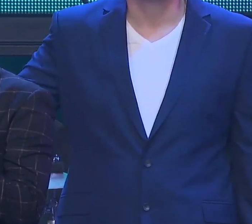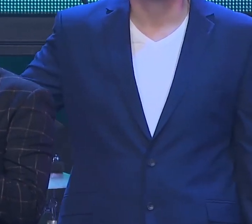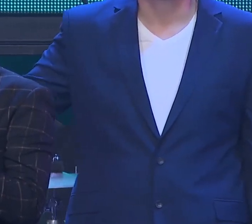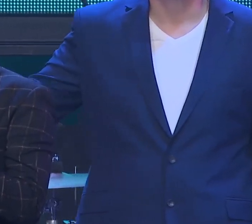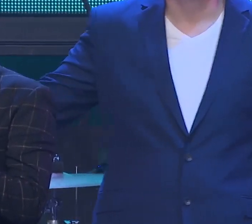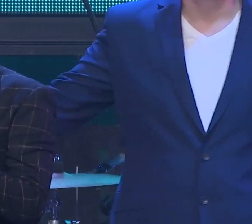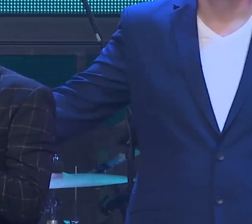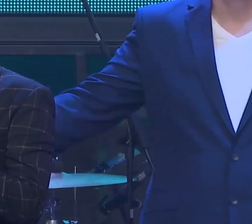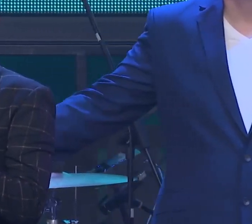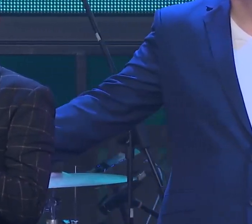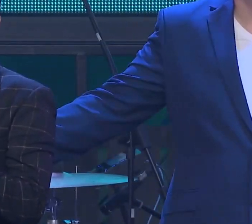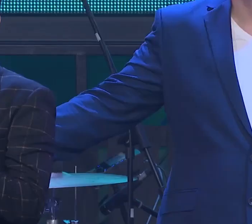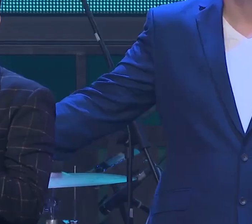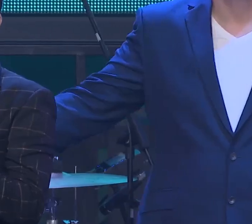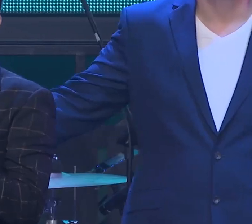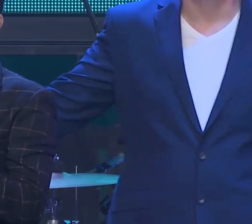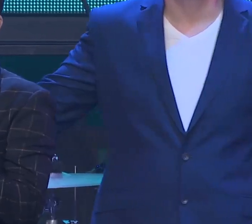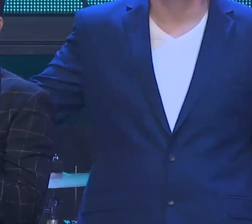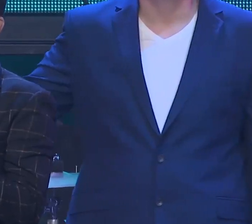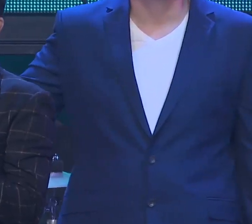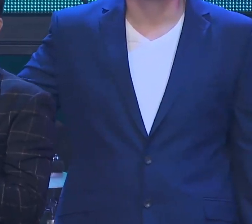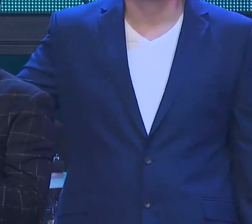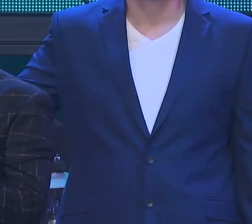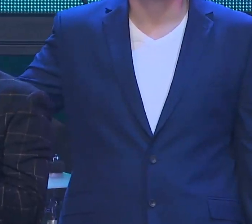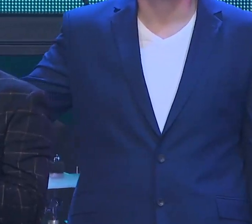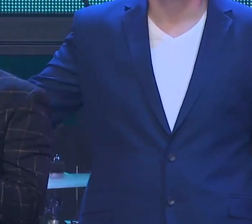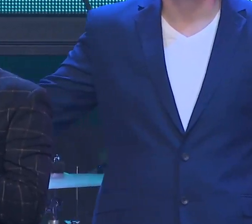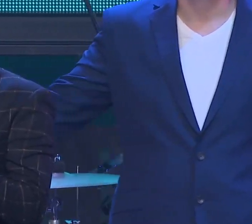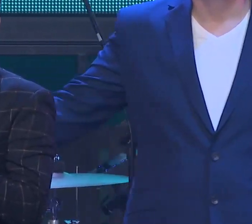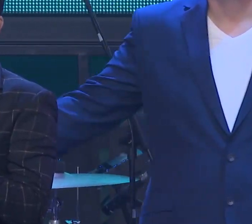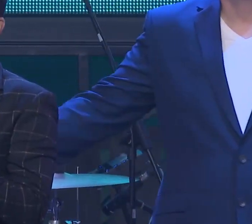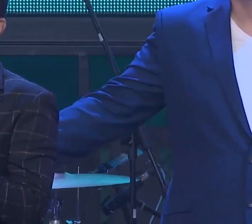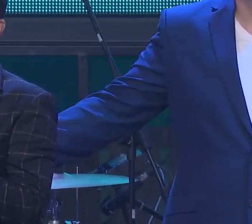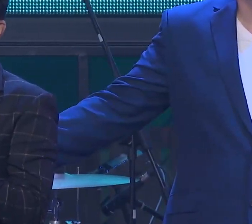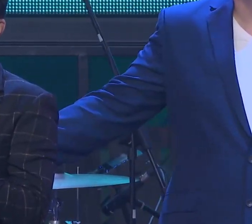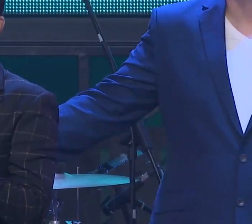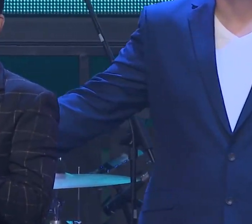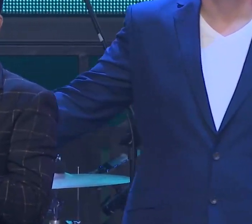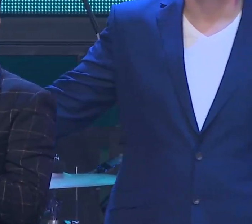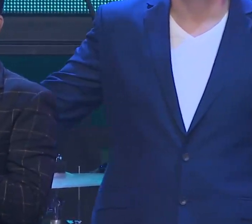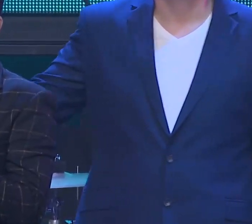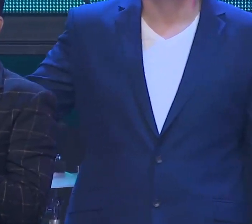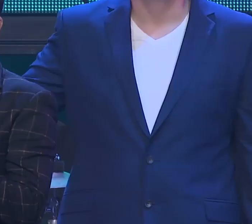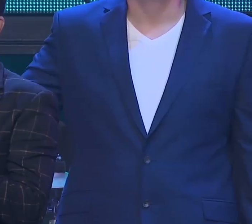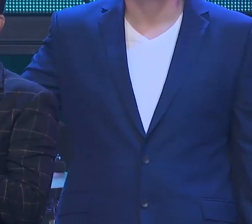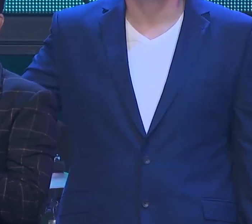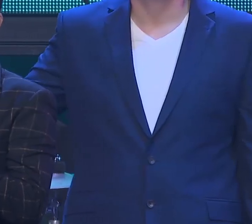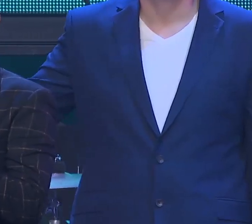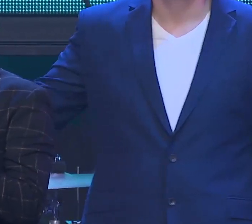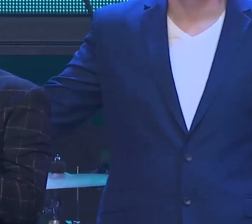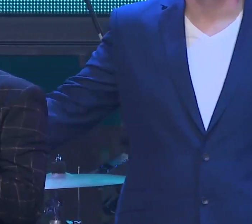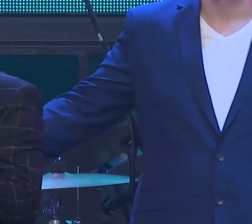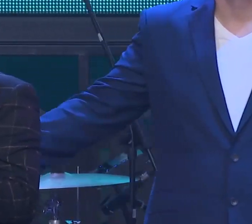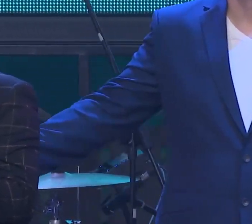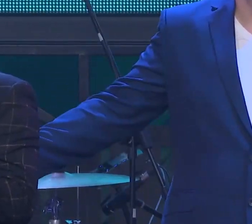Presiden sampai jajaran yang paling bawah Tuhan. Mulai dari para menteri, gubernur,